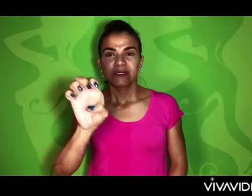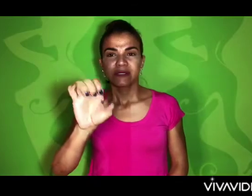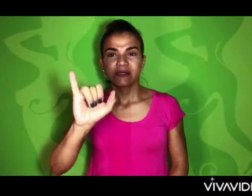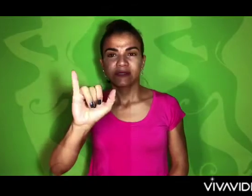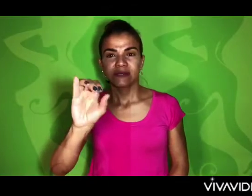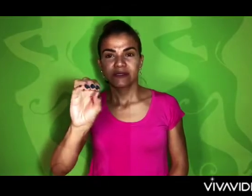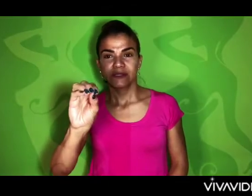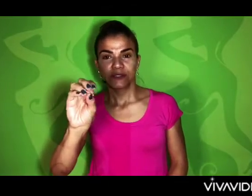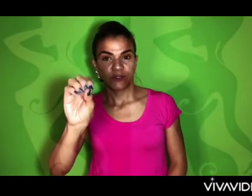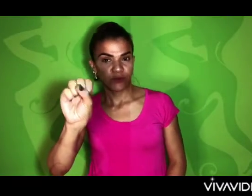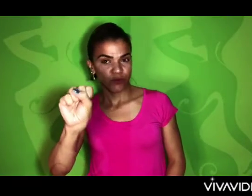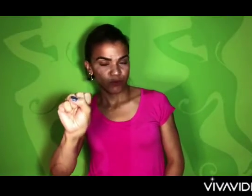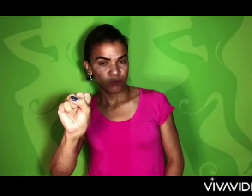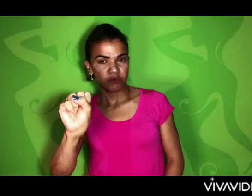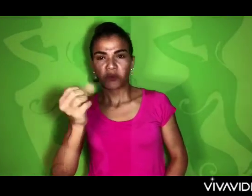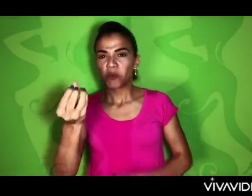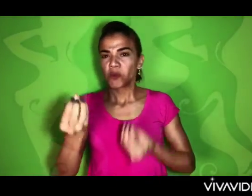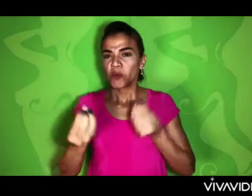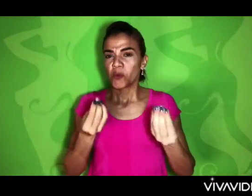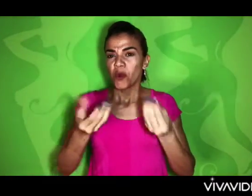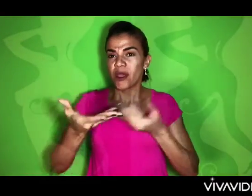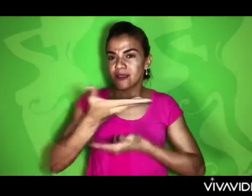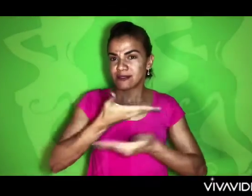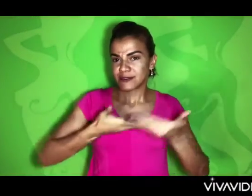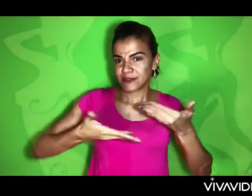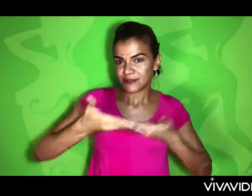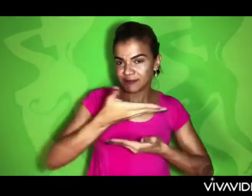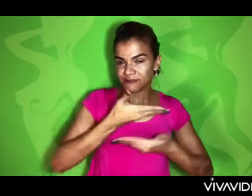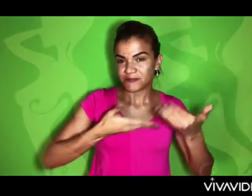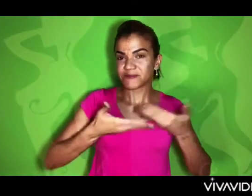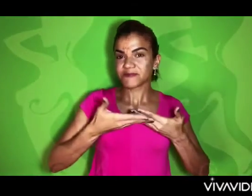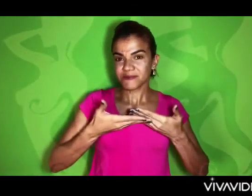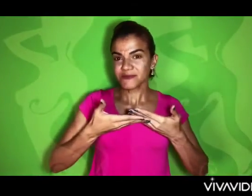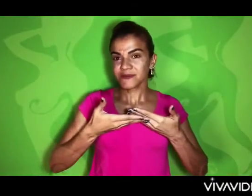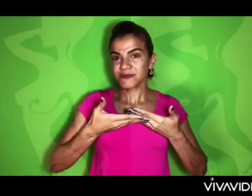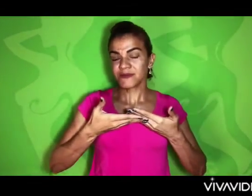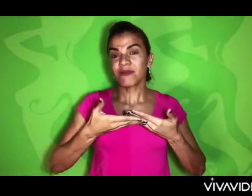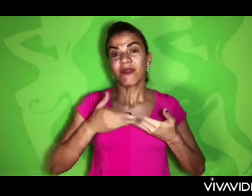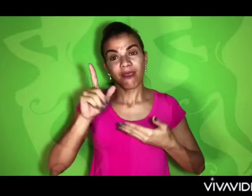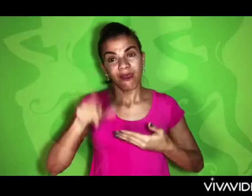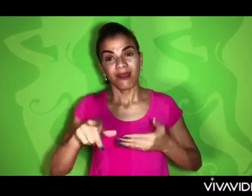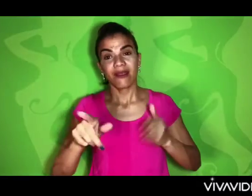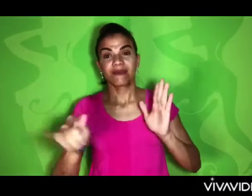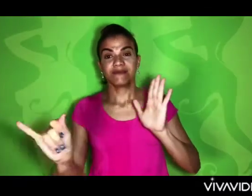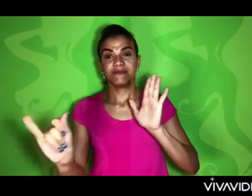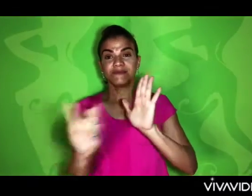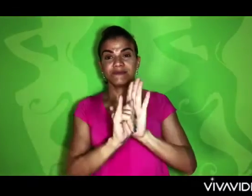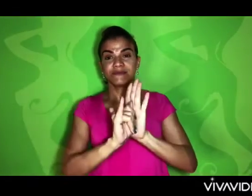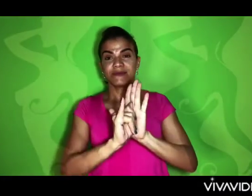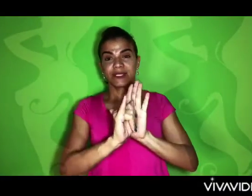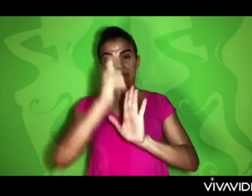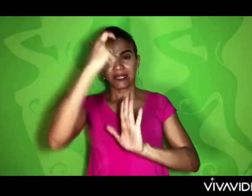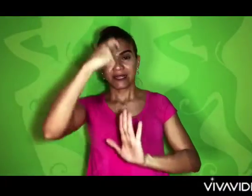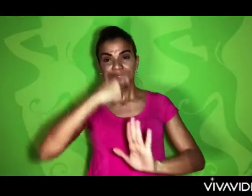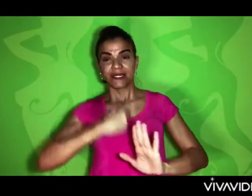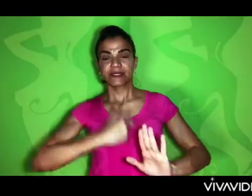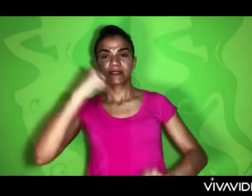mama é como se dá essa relação bom é uma relação